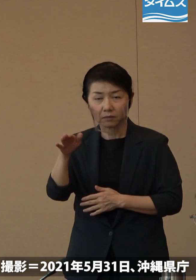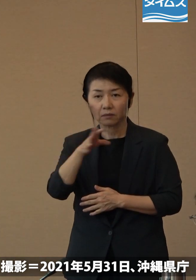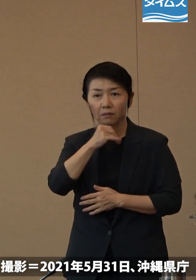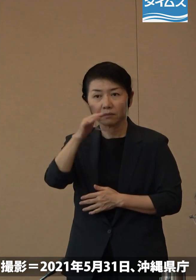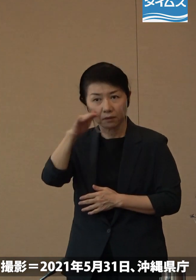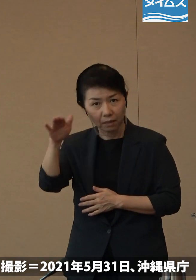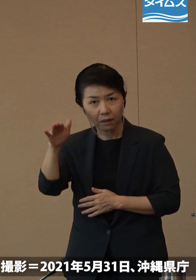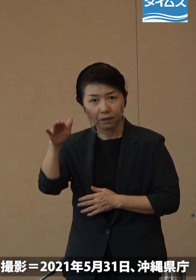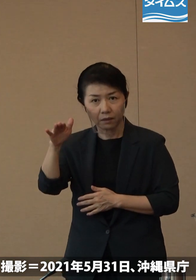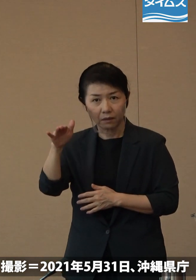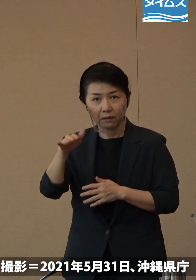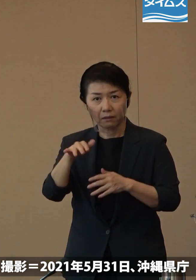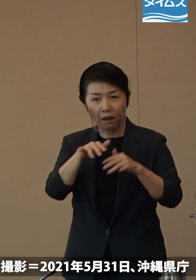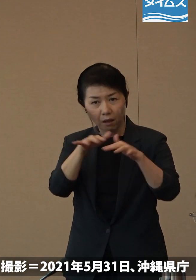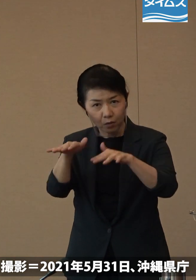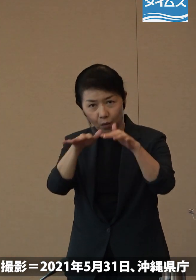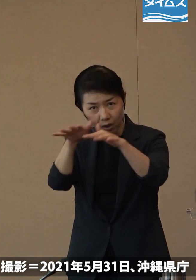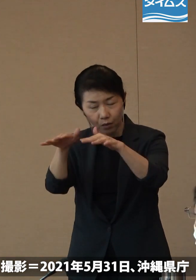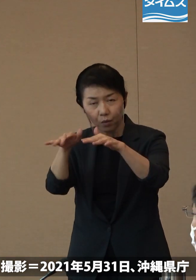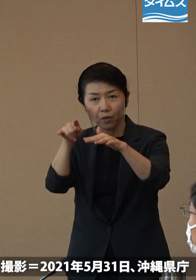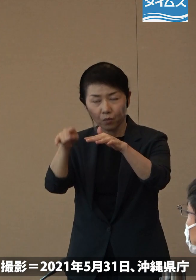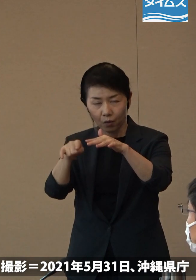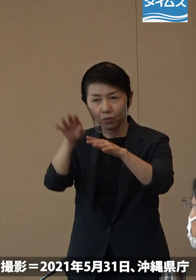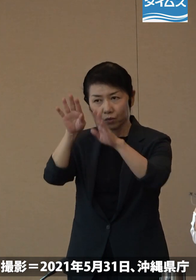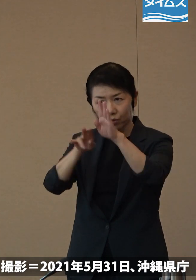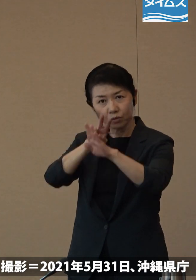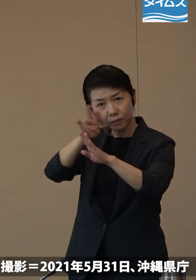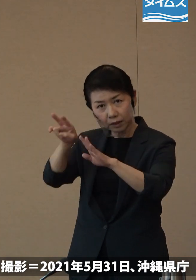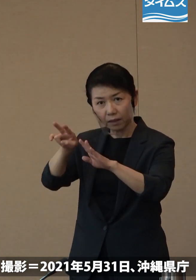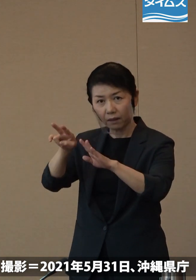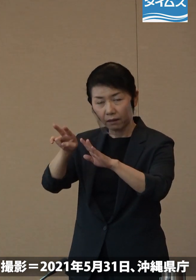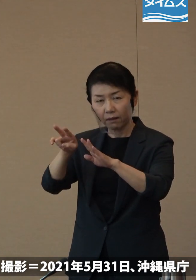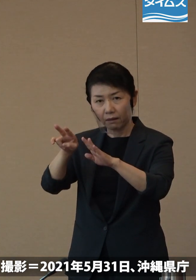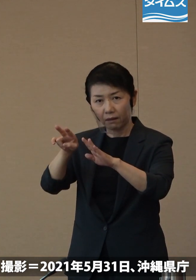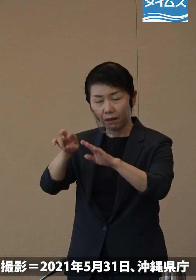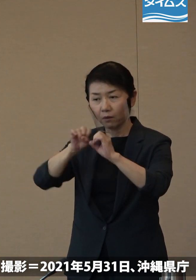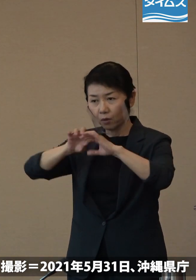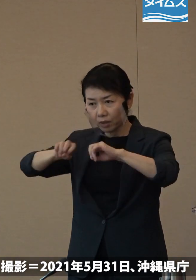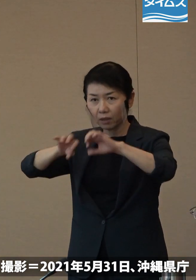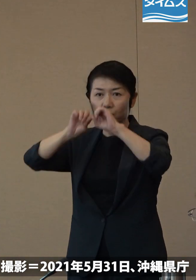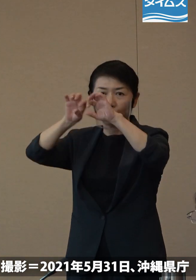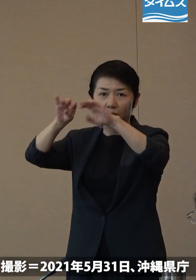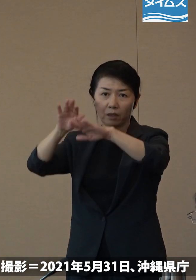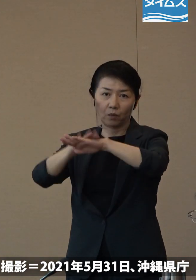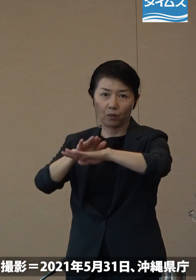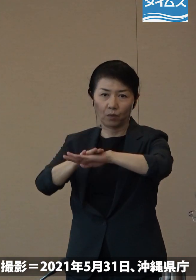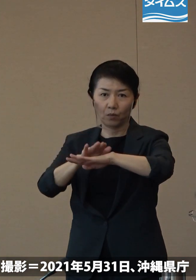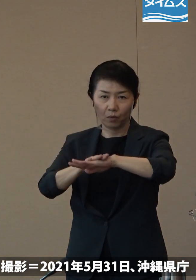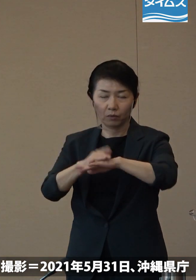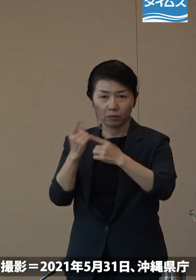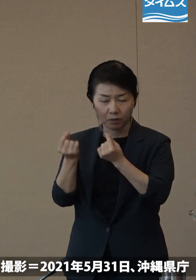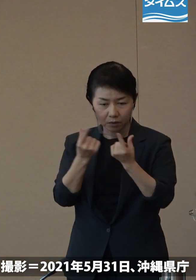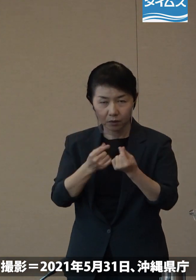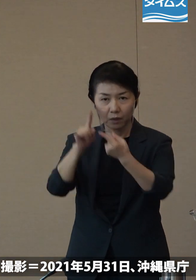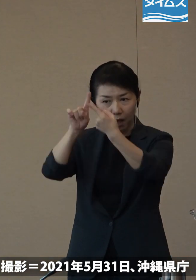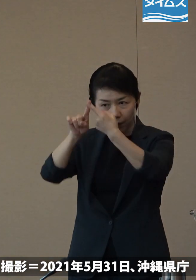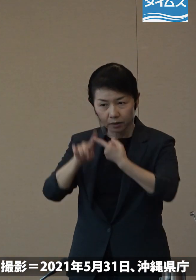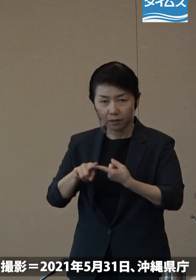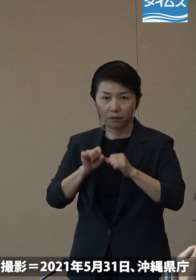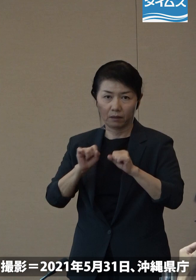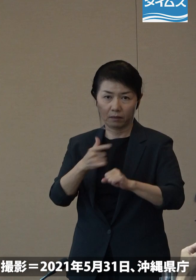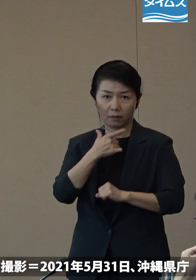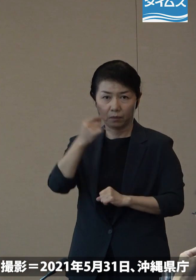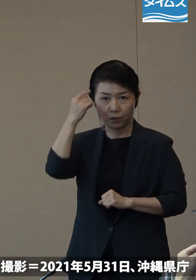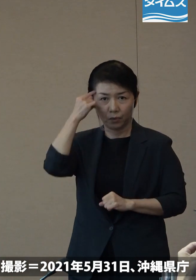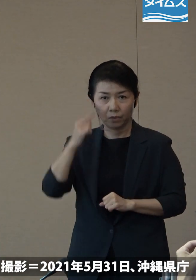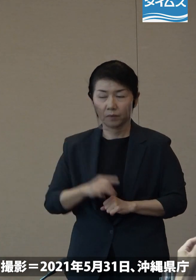りが進んでいるのかということも含めて、どのような形で呼びかけるのかということも、大切になってくると思います。ち